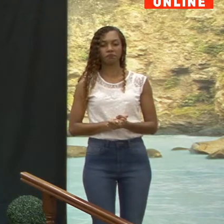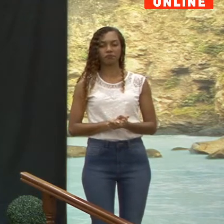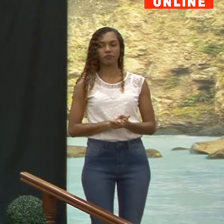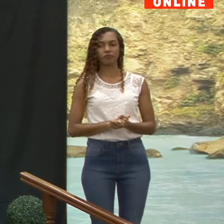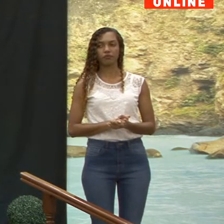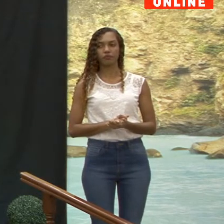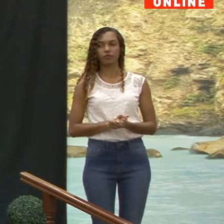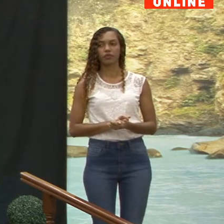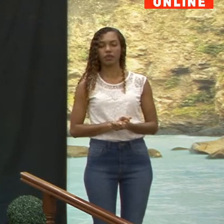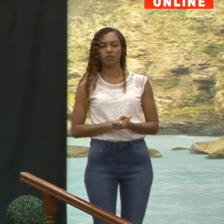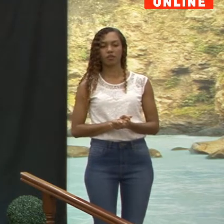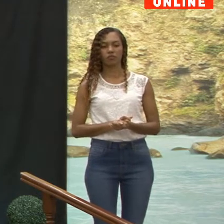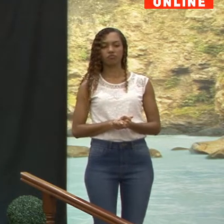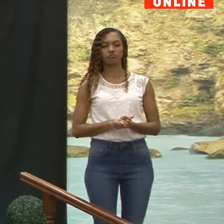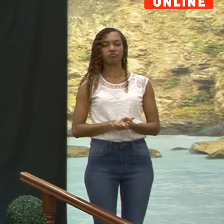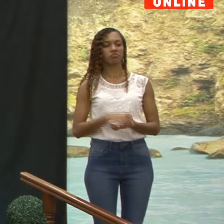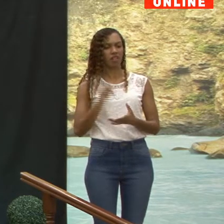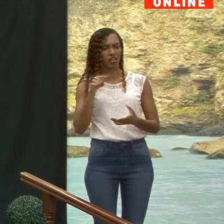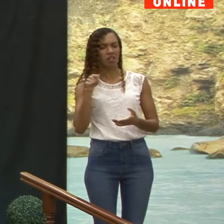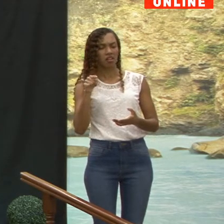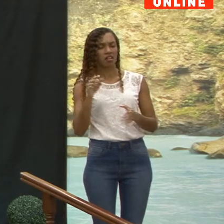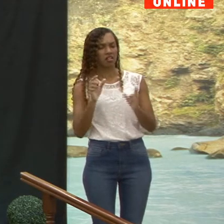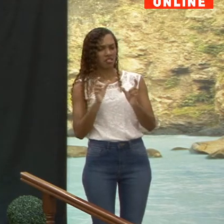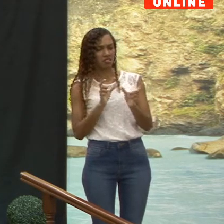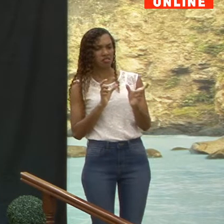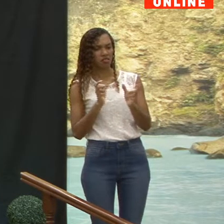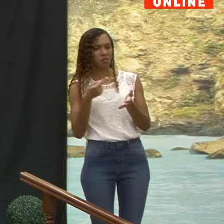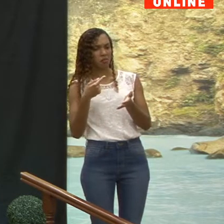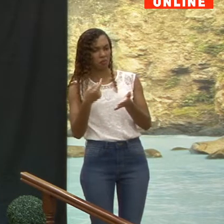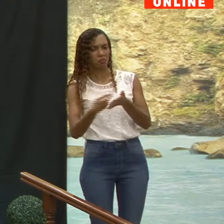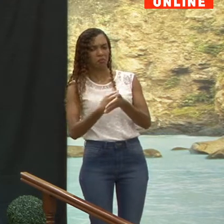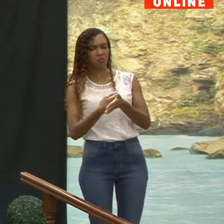a mais leve de todas as perguntas.